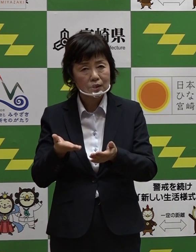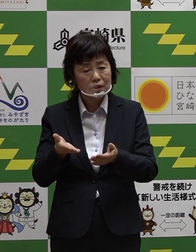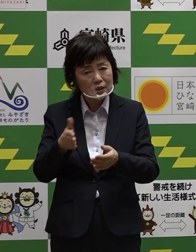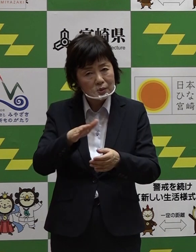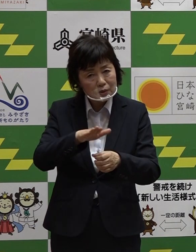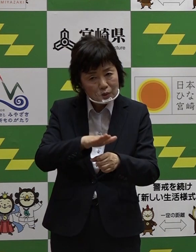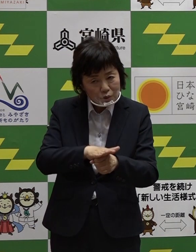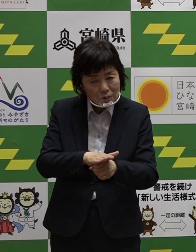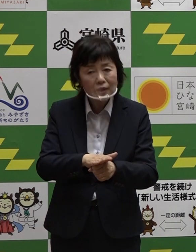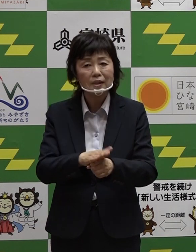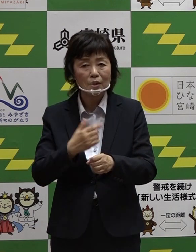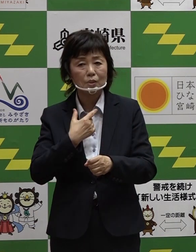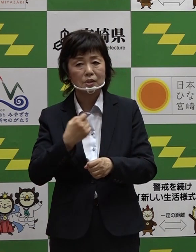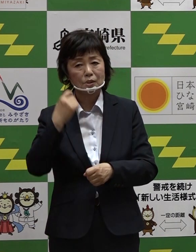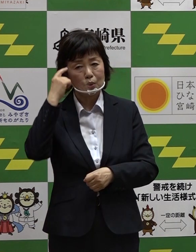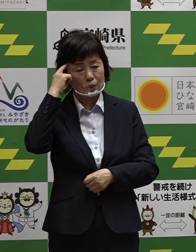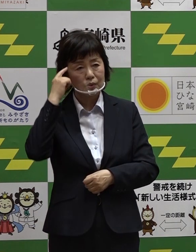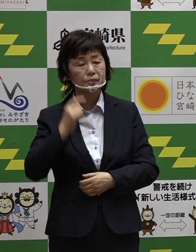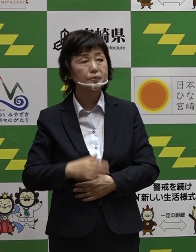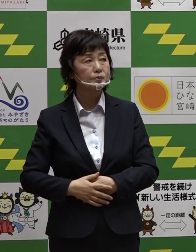らちょっと聞かせていただけますか。